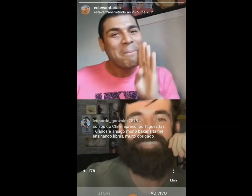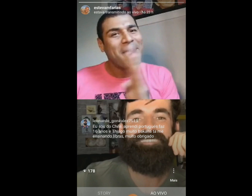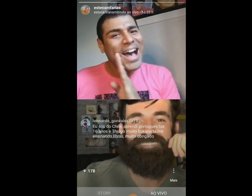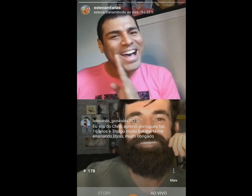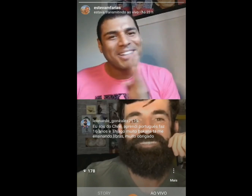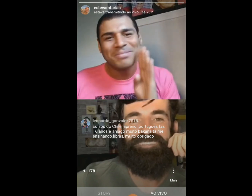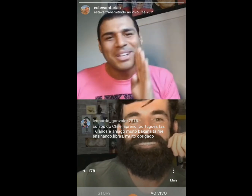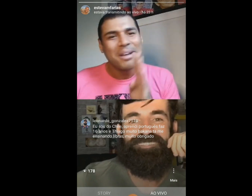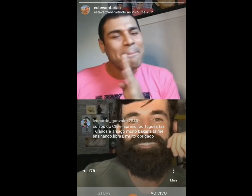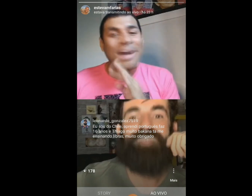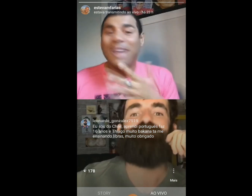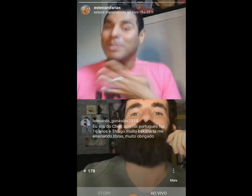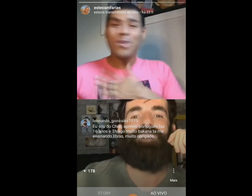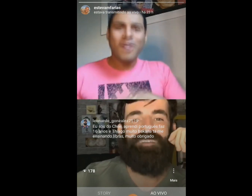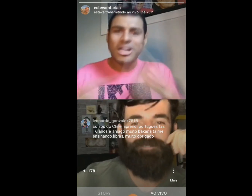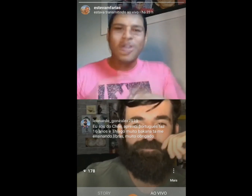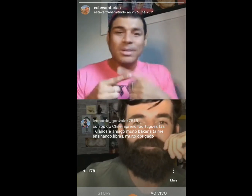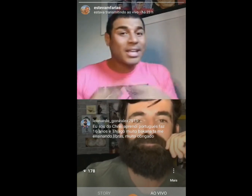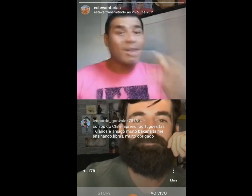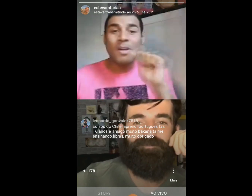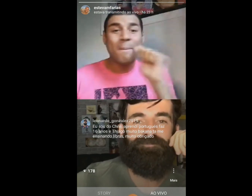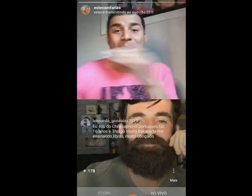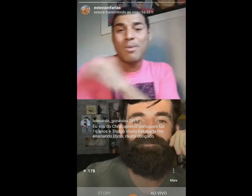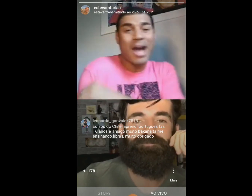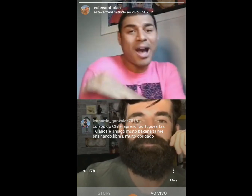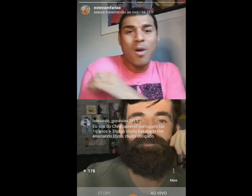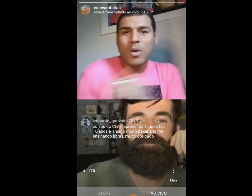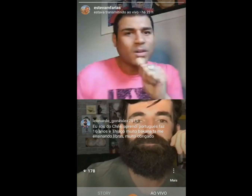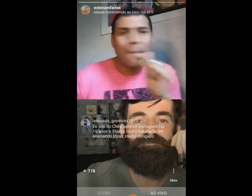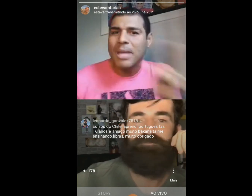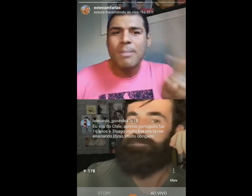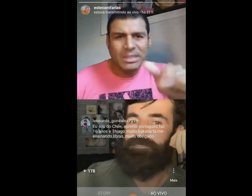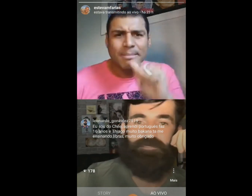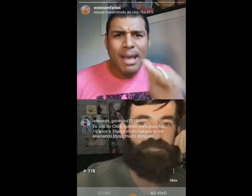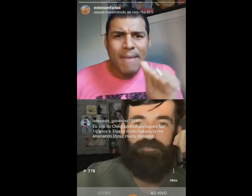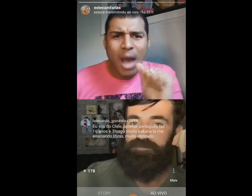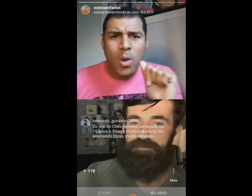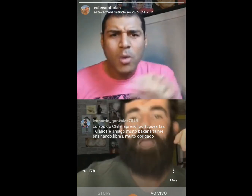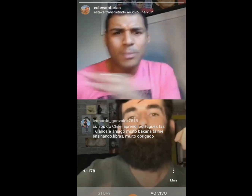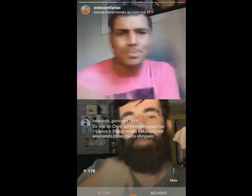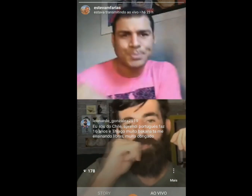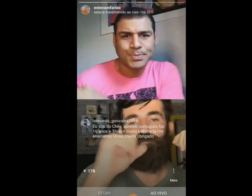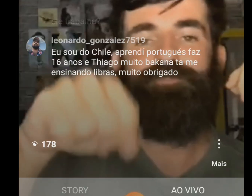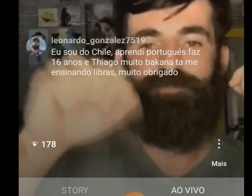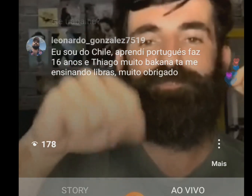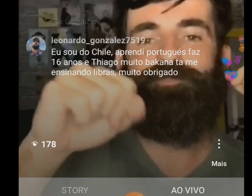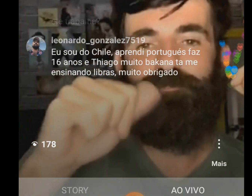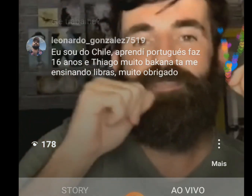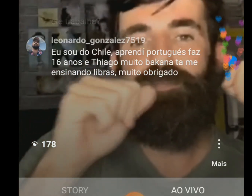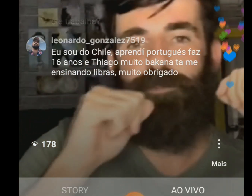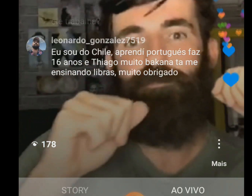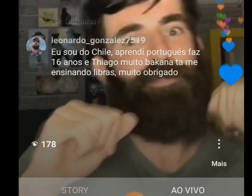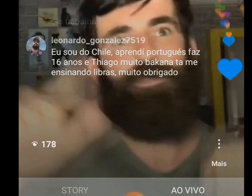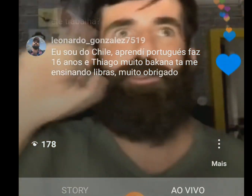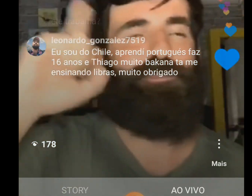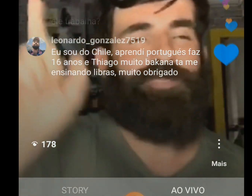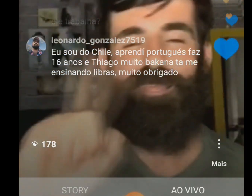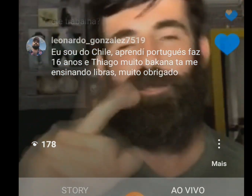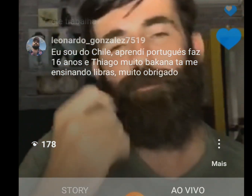Bar eu não gosto, porque eu não bebo álcool, Você bebe álcool? Eu bebo álcool, mas, por exemplo, eu